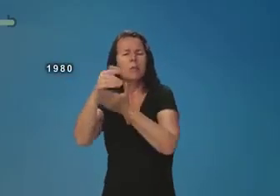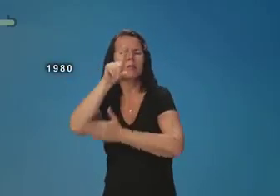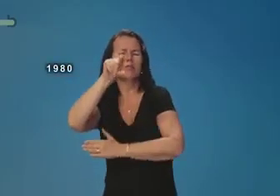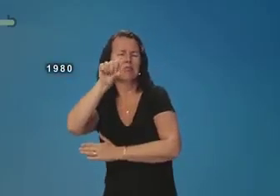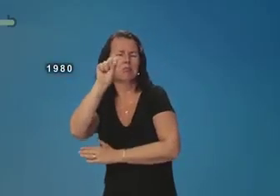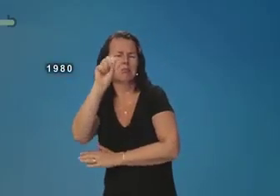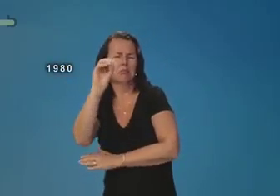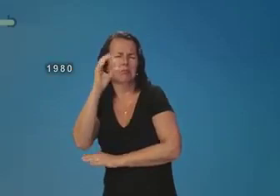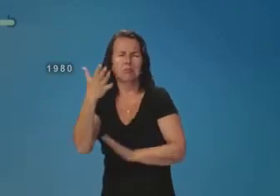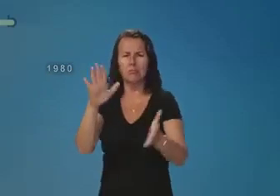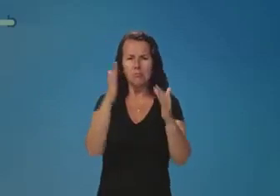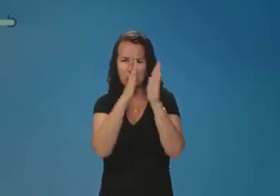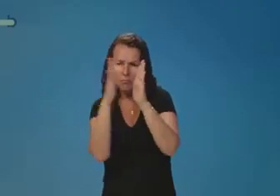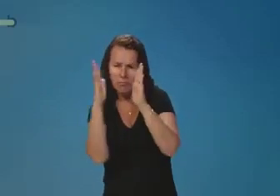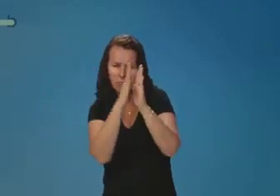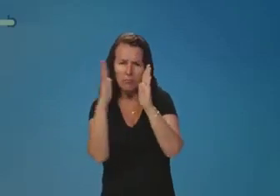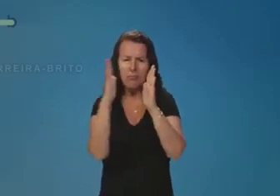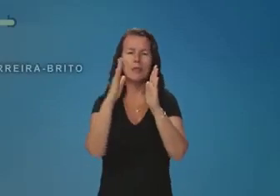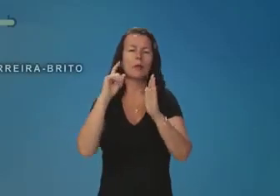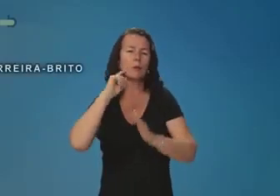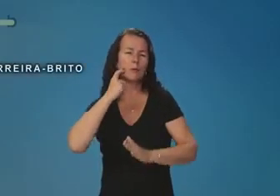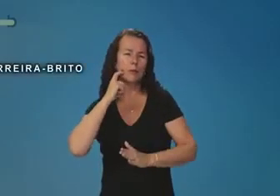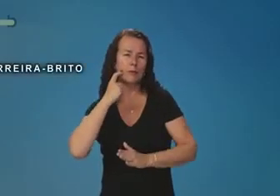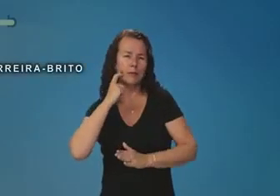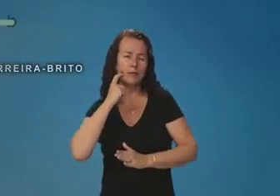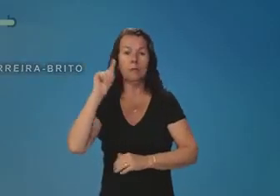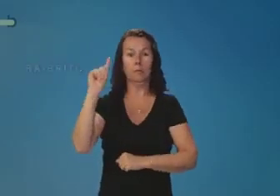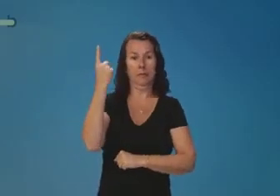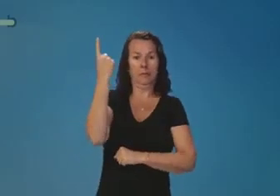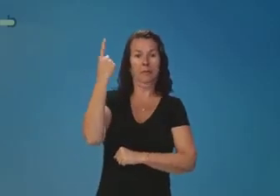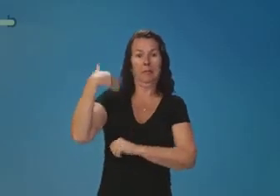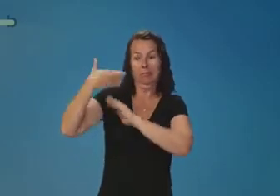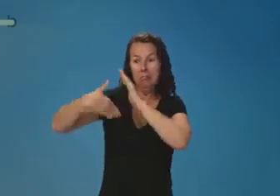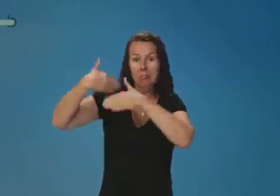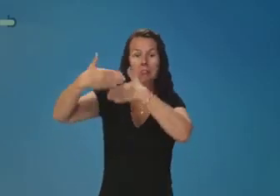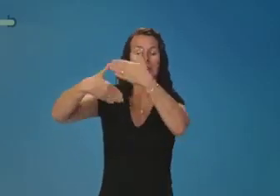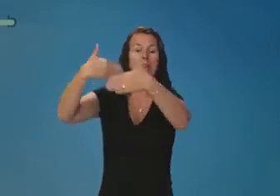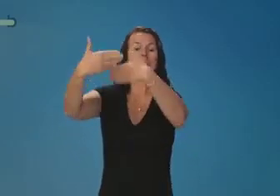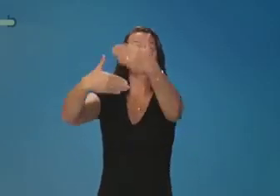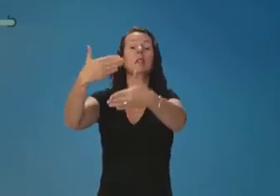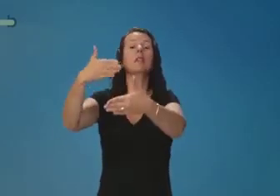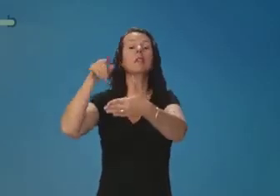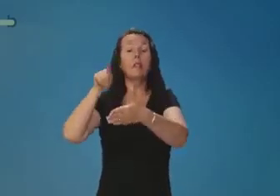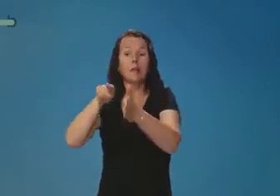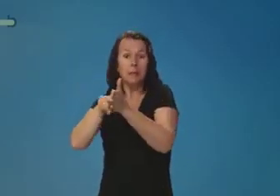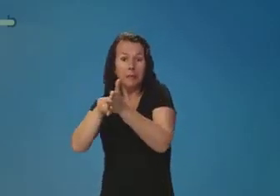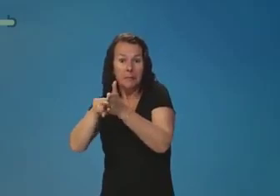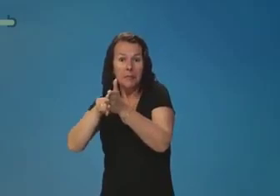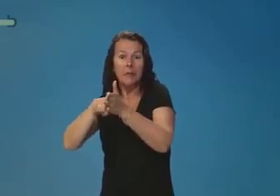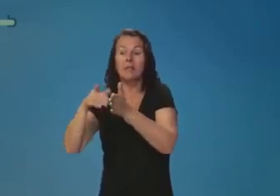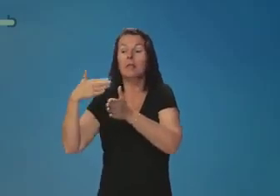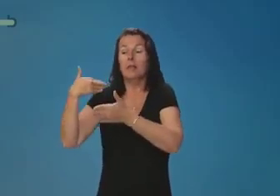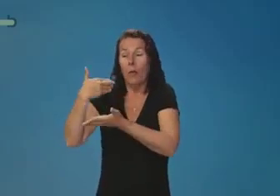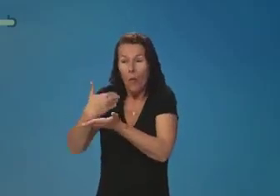por volta de 1980, sendo inaugurados por Ferreira Brito. Com o avanço deste campo, um dos seus frutos foi